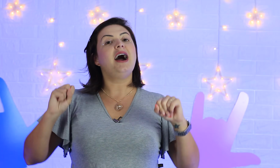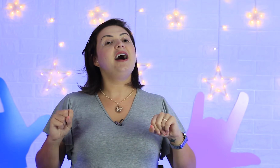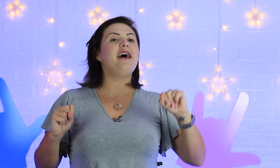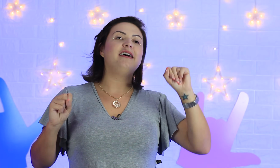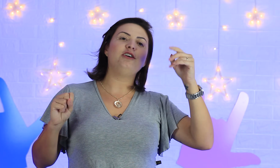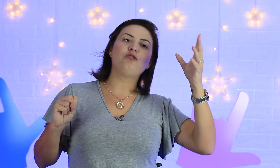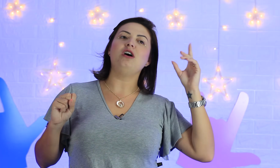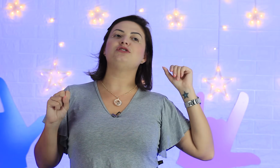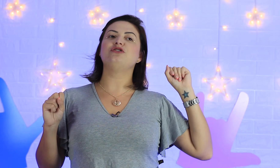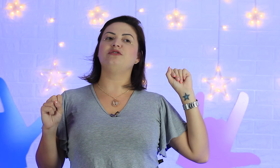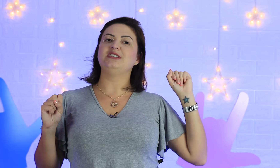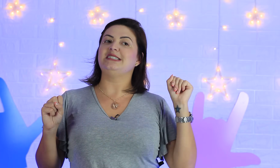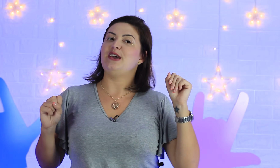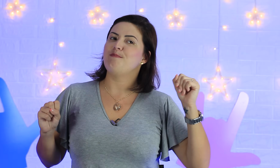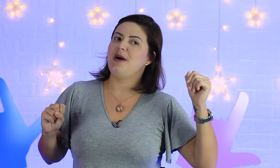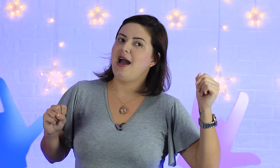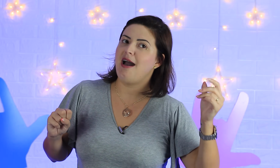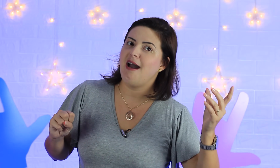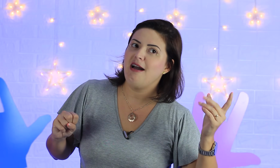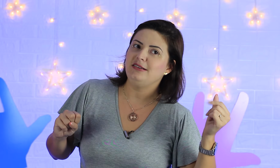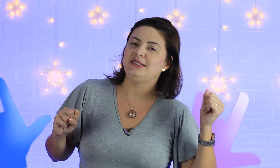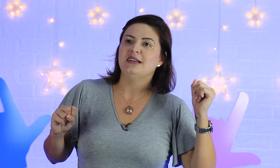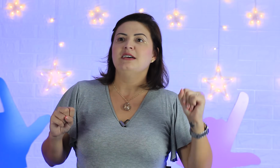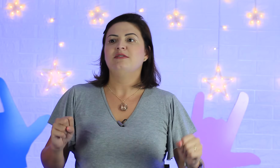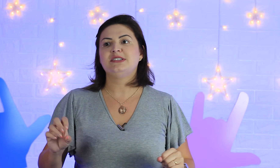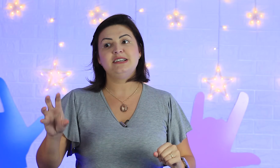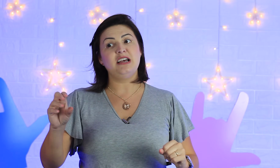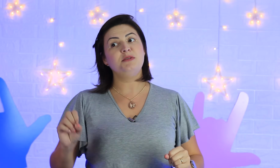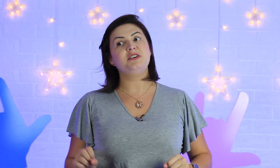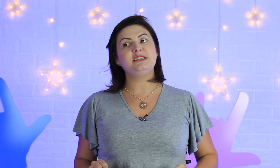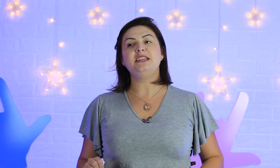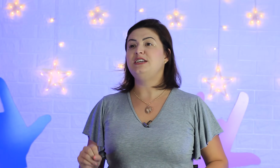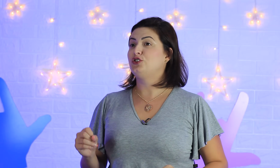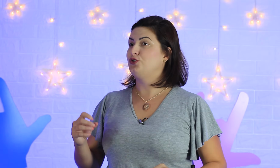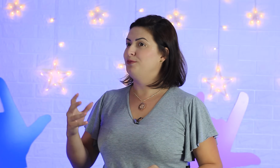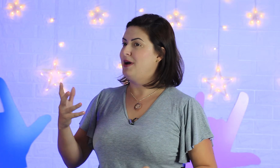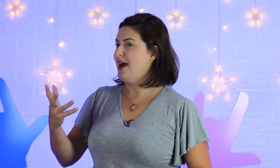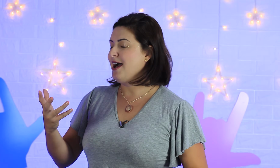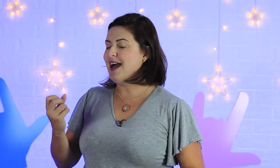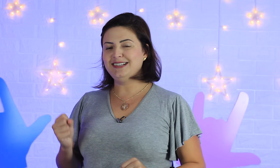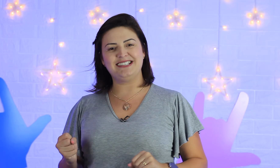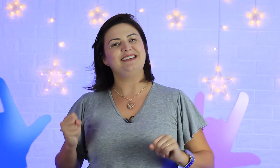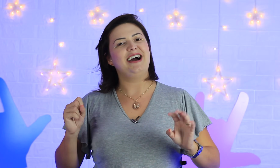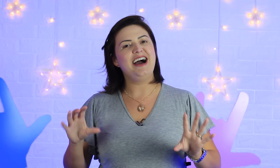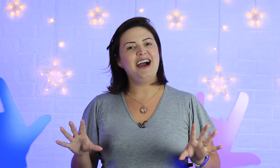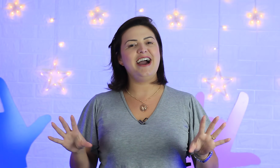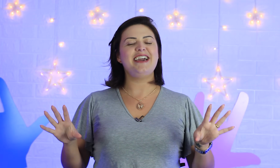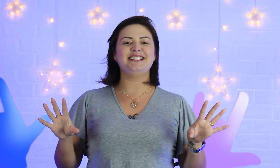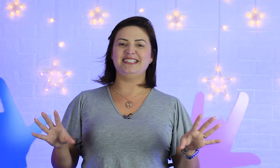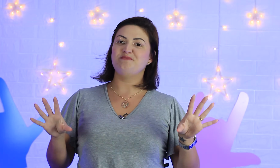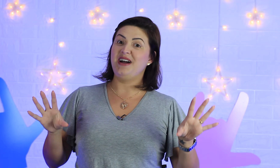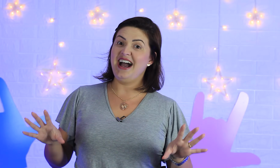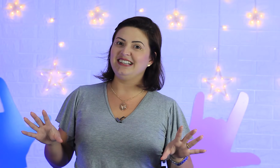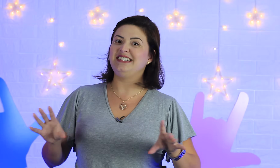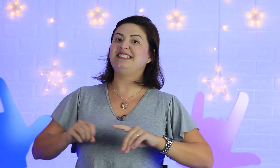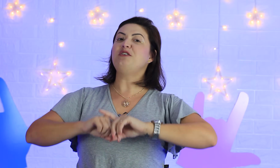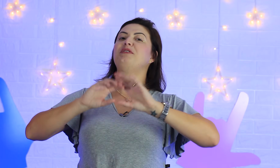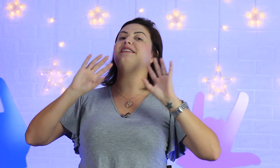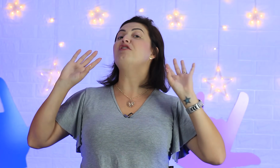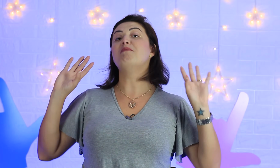Ah, eu gosto de você. Mas, você sabe fazer isso. Mas, ah, esse mas, hein? Sempre tem o